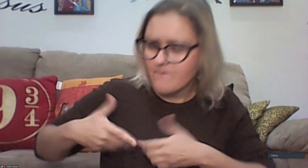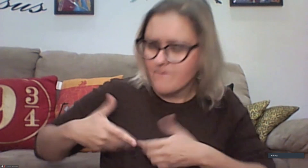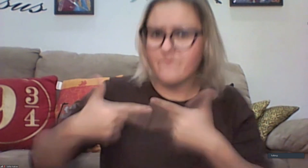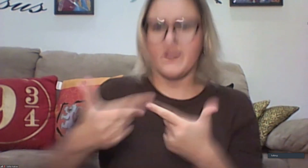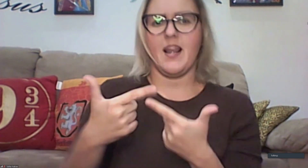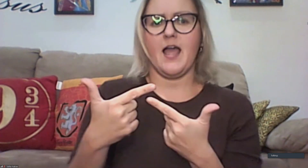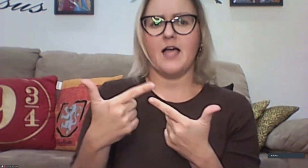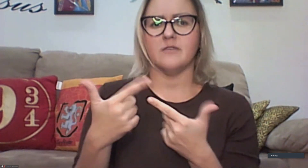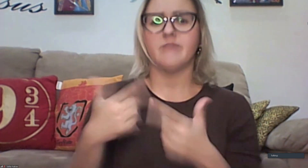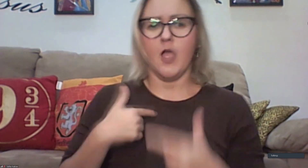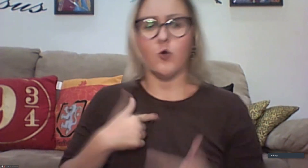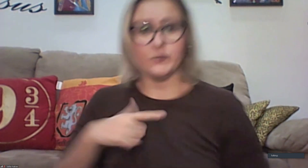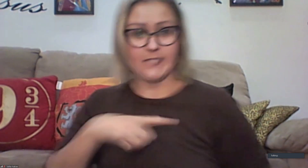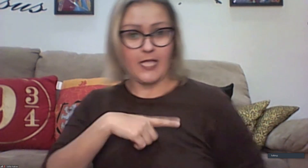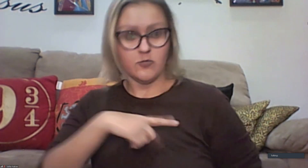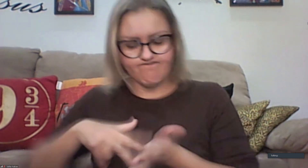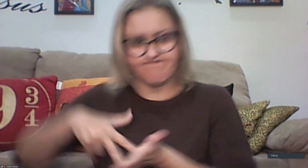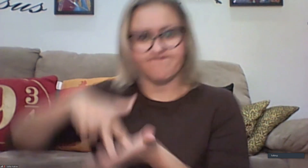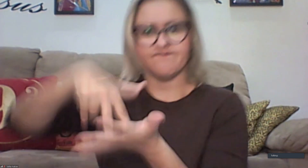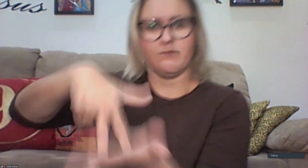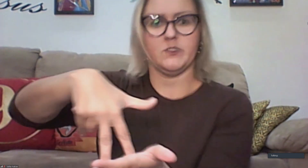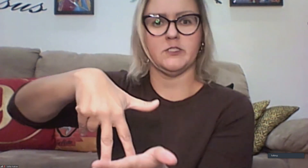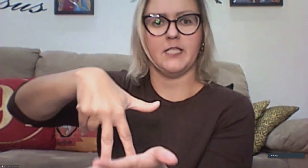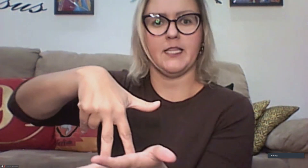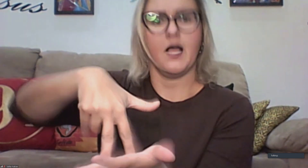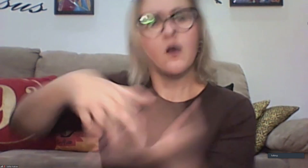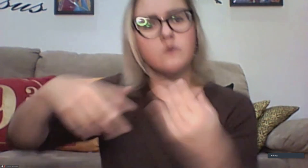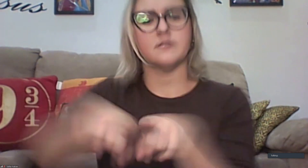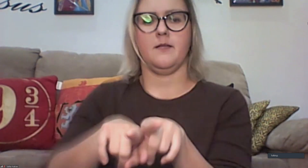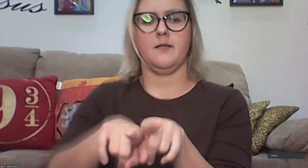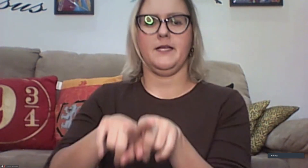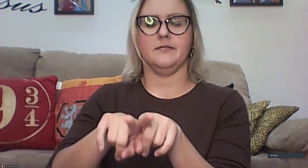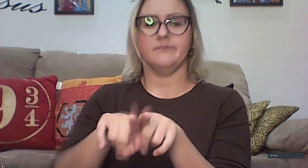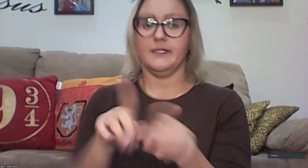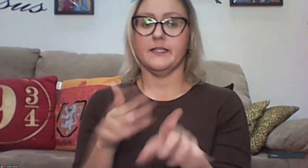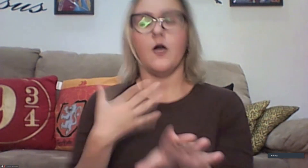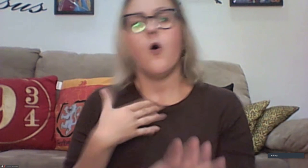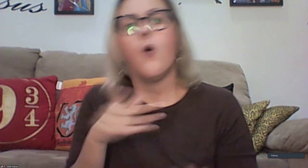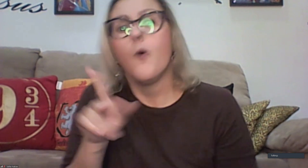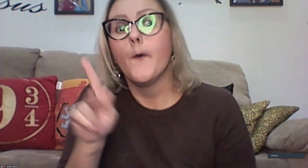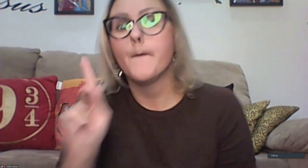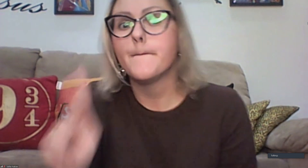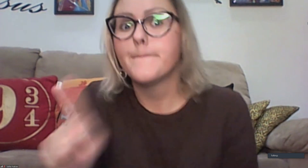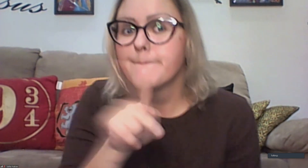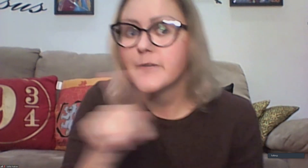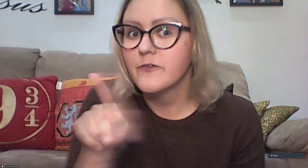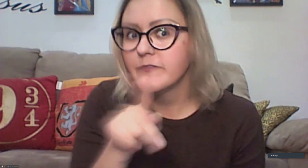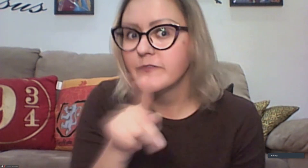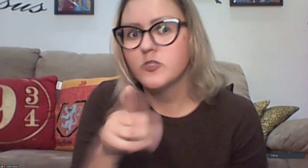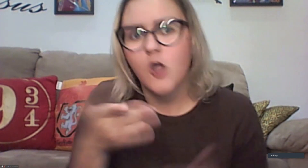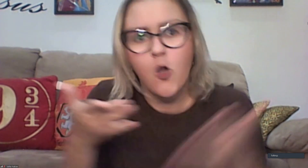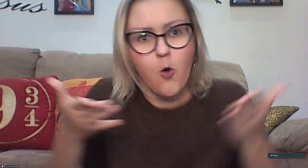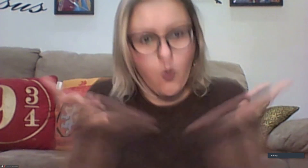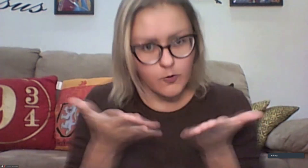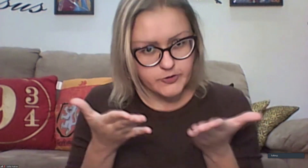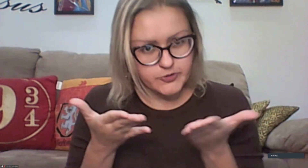o surdo pode batalhar. Sim, o surdo pode ter um espaço na sociedade. E o